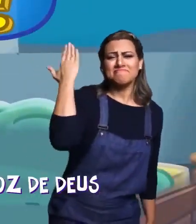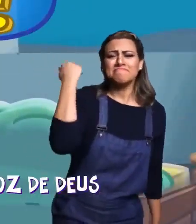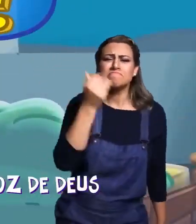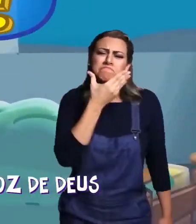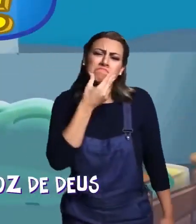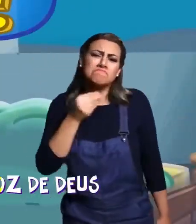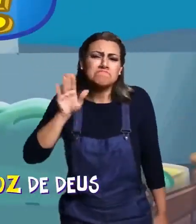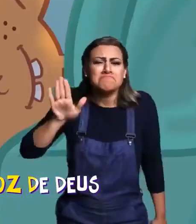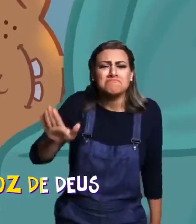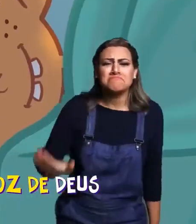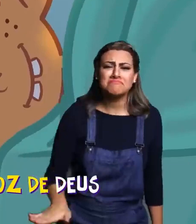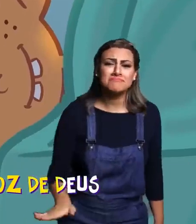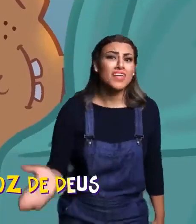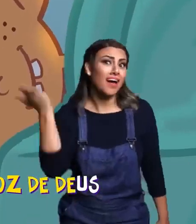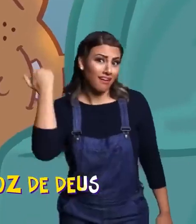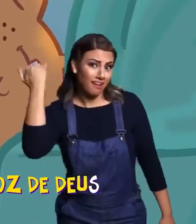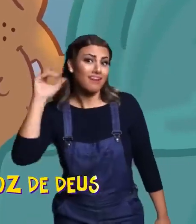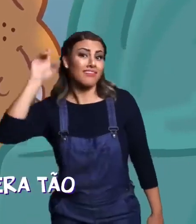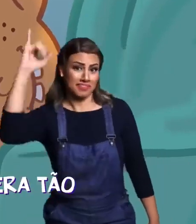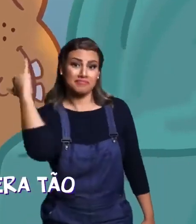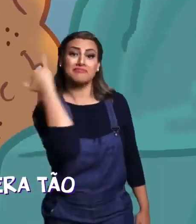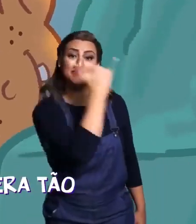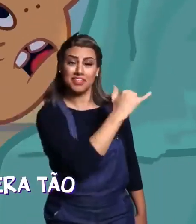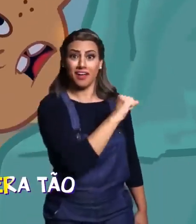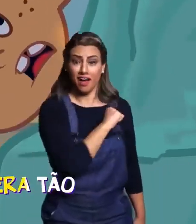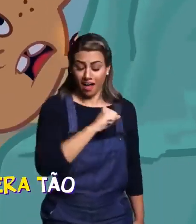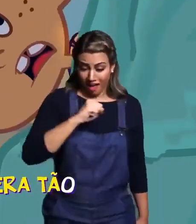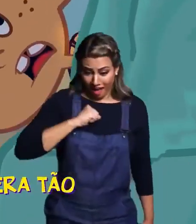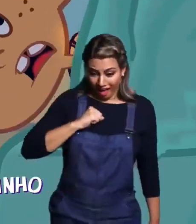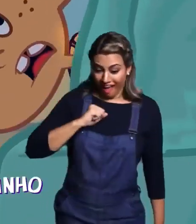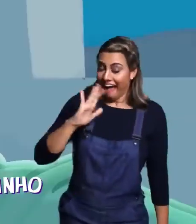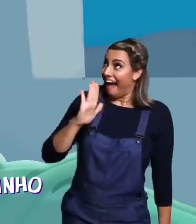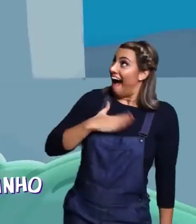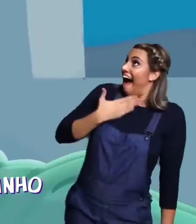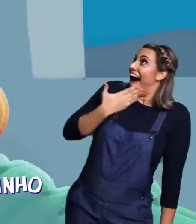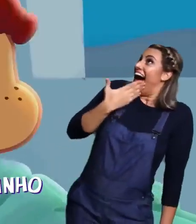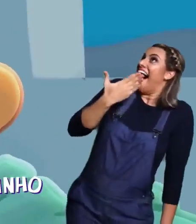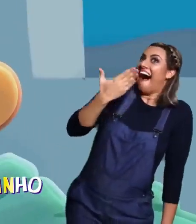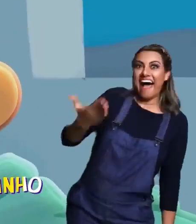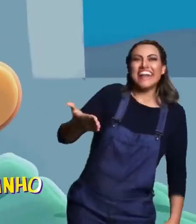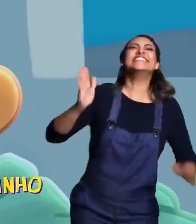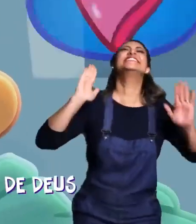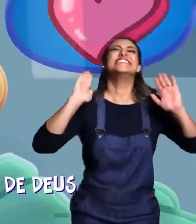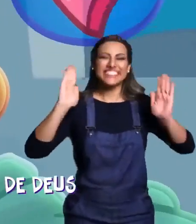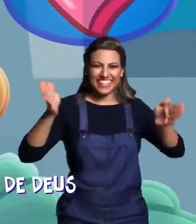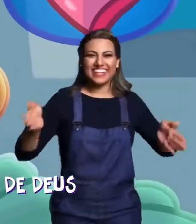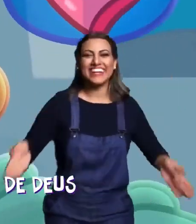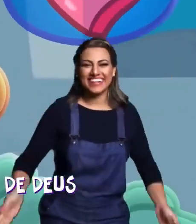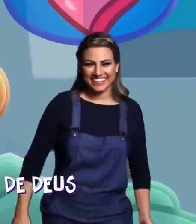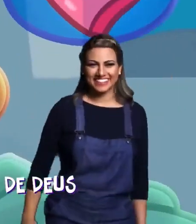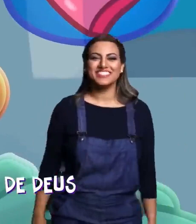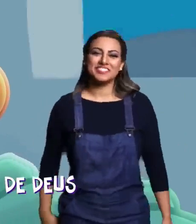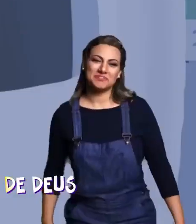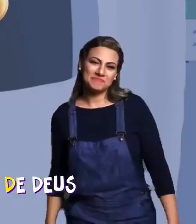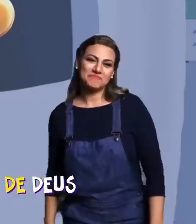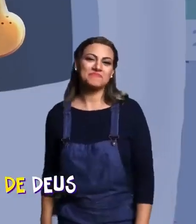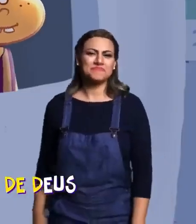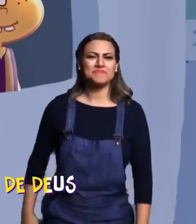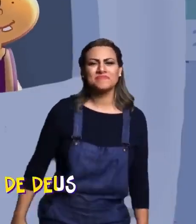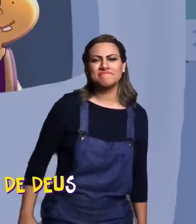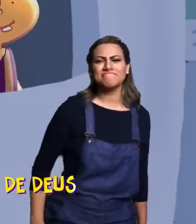que ouviu a voz de Deus quando ele era tão pequenininho. Ouviu a voz